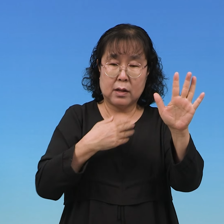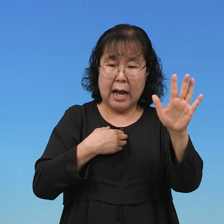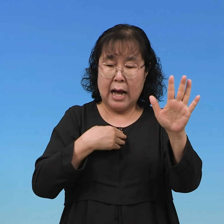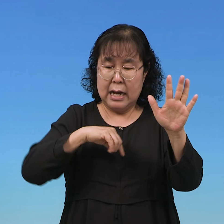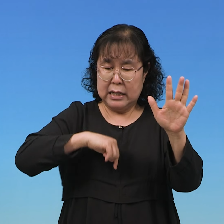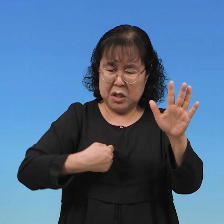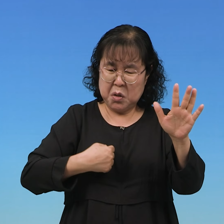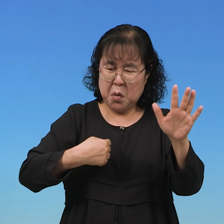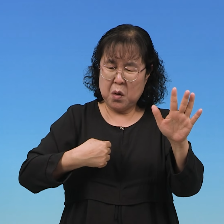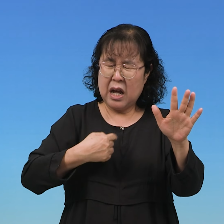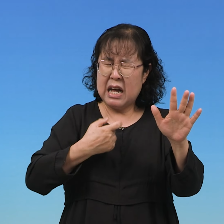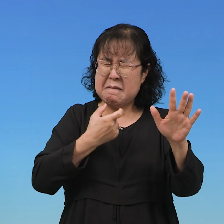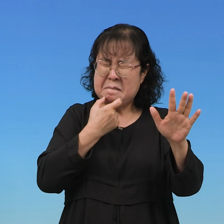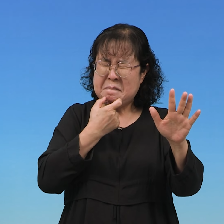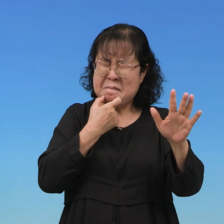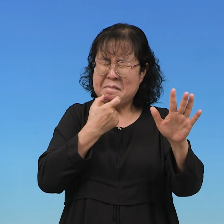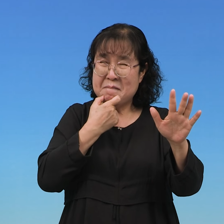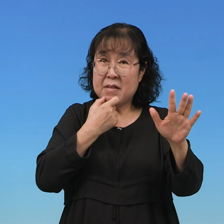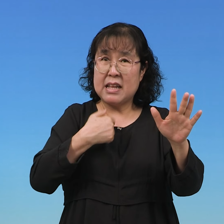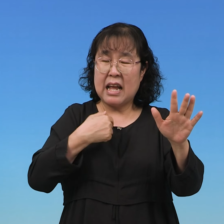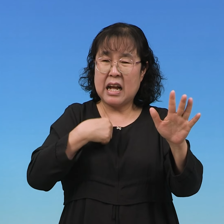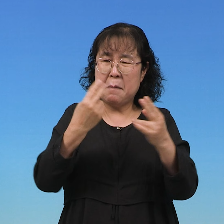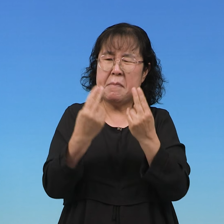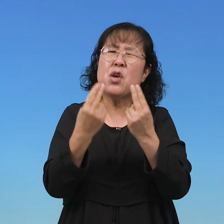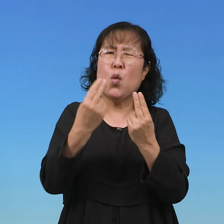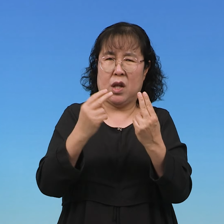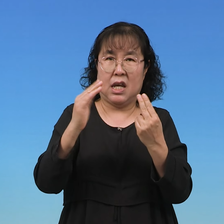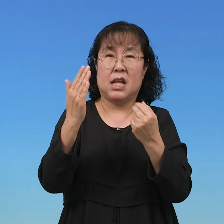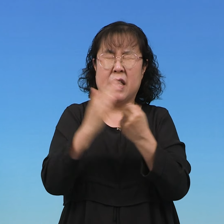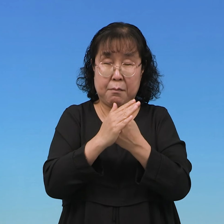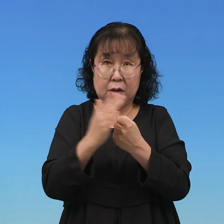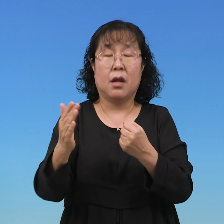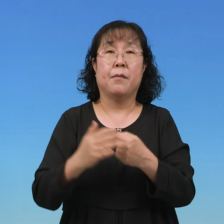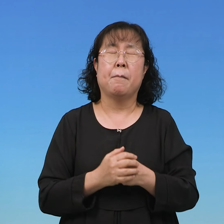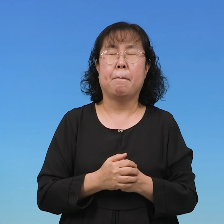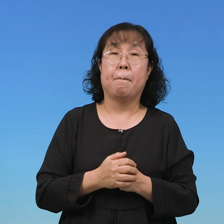이게 지금 딱 요셉의 배다른 형제들의 고백일 거예요.